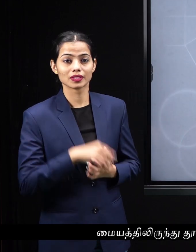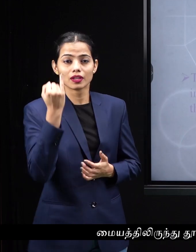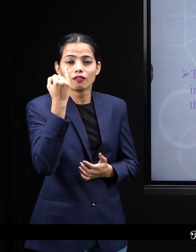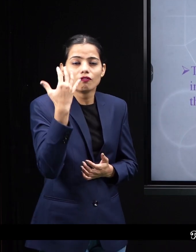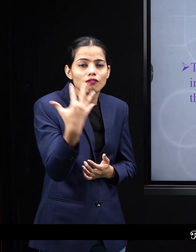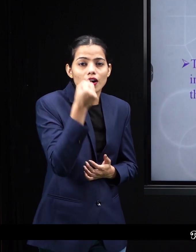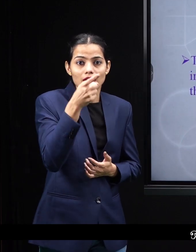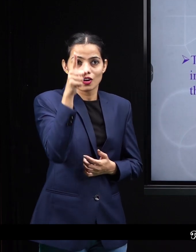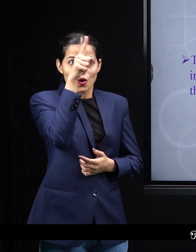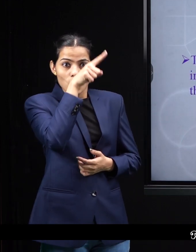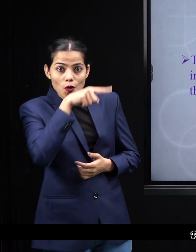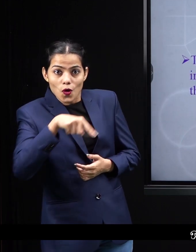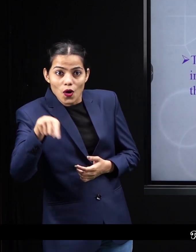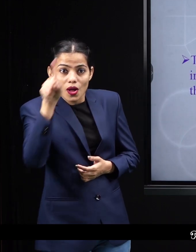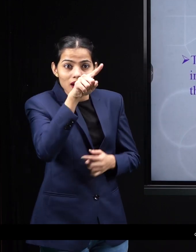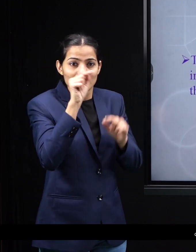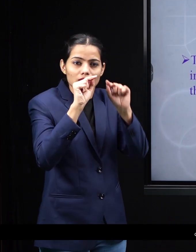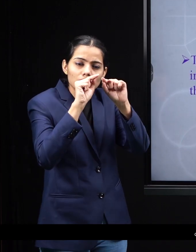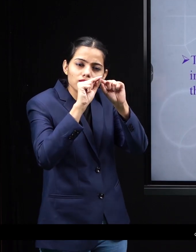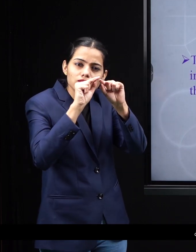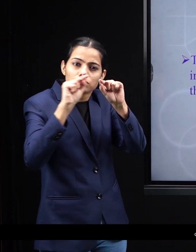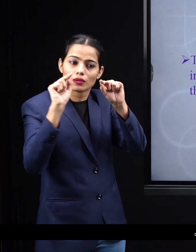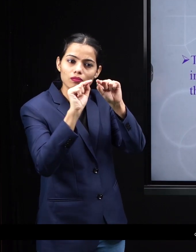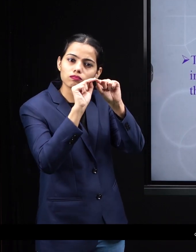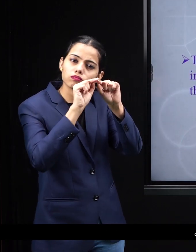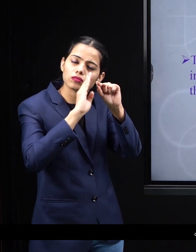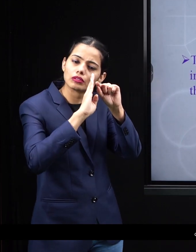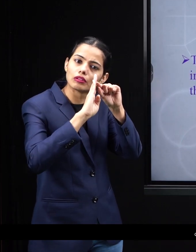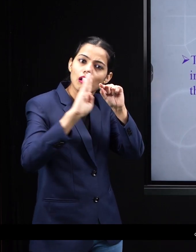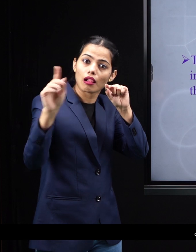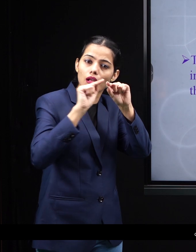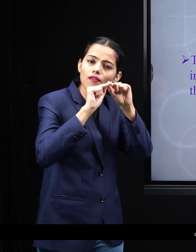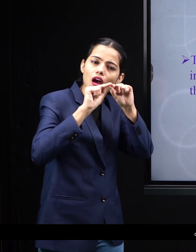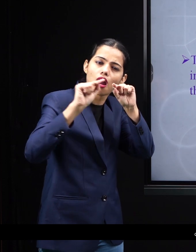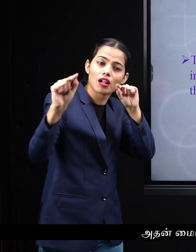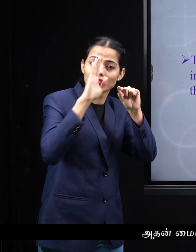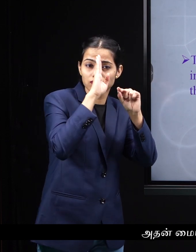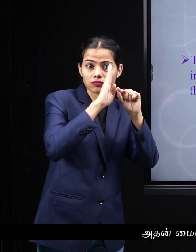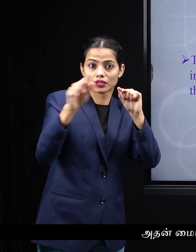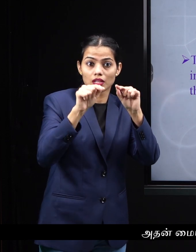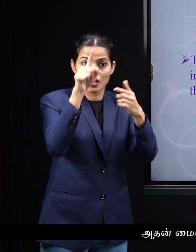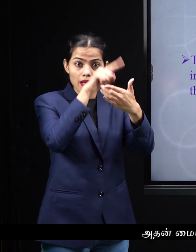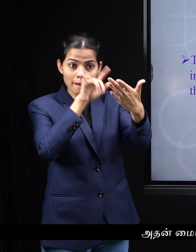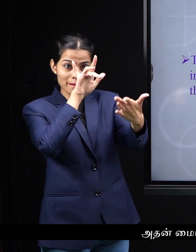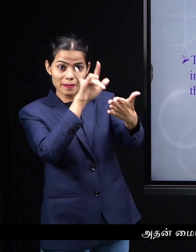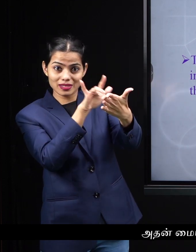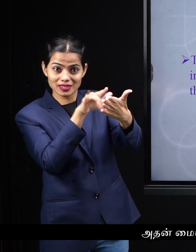ஒரு வட்டத்தின் வெளிப்புறமானது சமதளத்தில் உள்ள கோடு ஆகும். அதன் மையத்திலிருந்து தூரம் ஆரத்தை விட